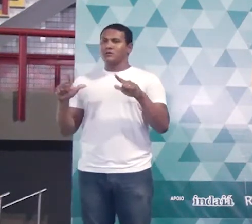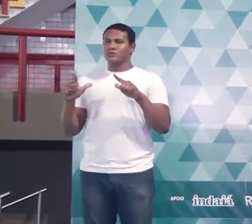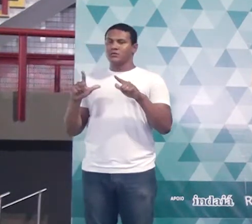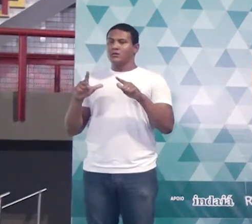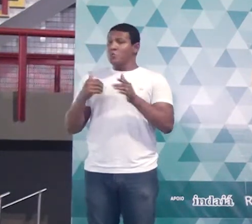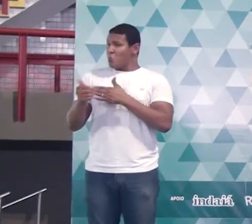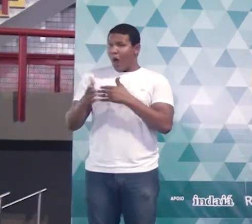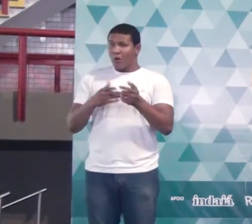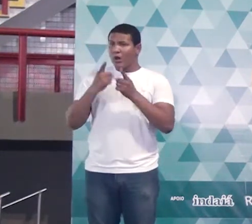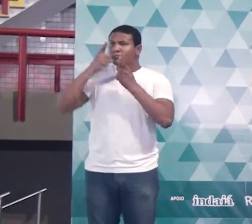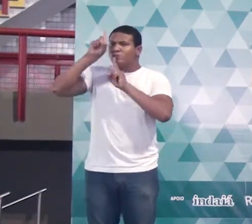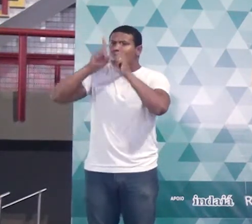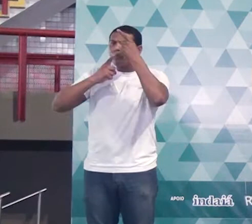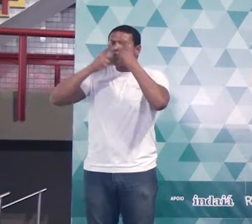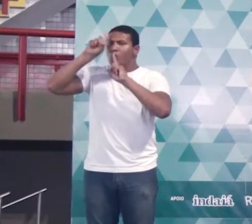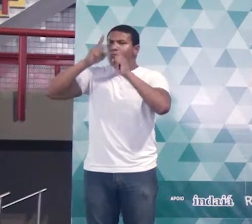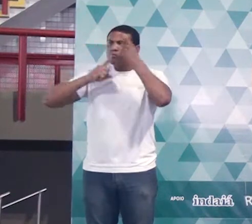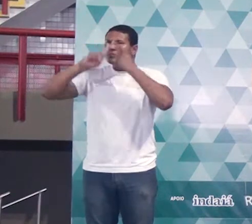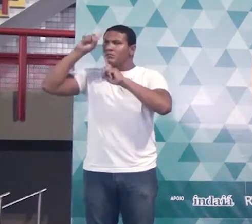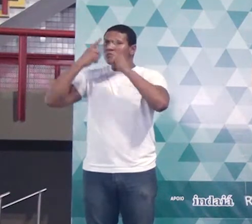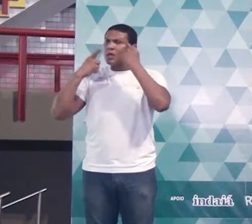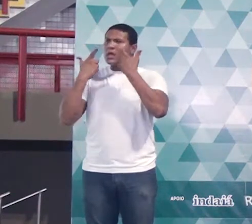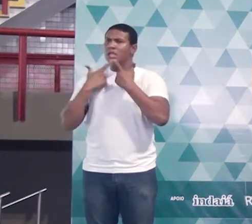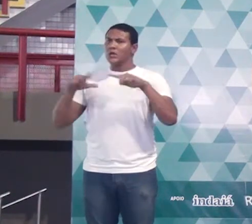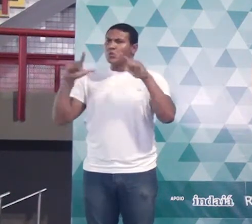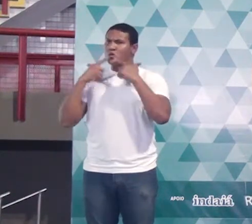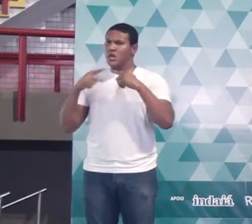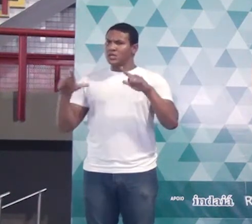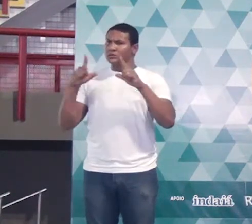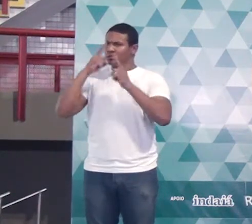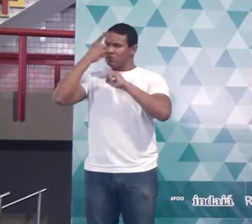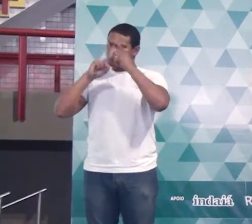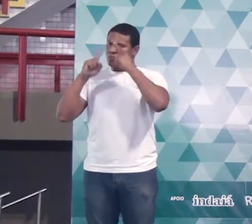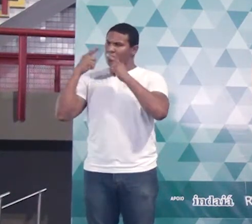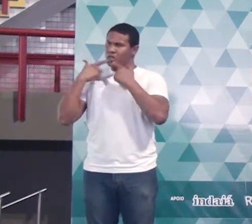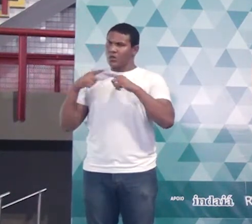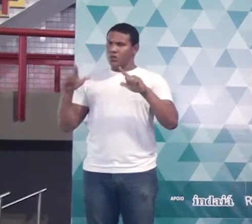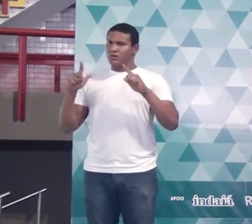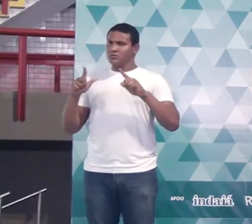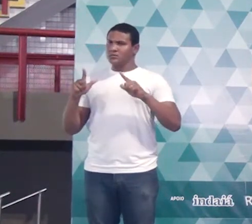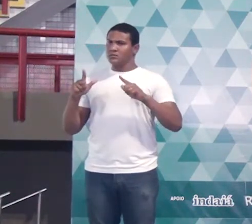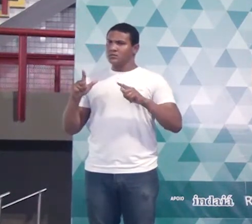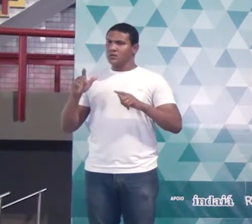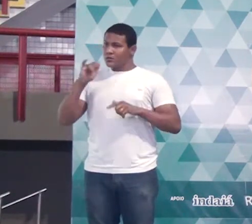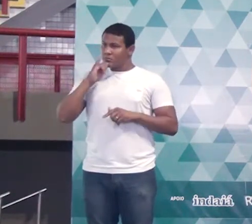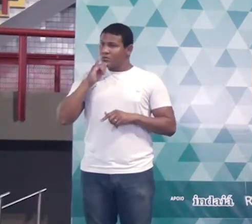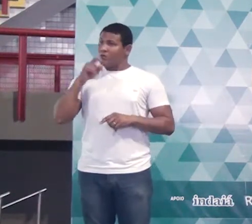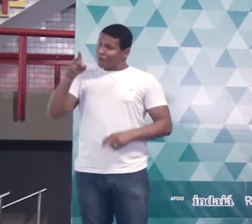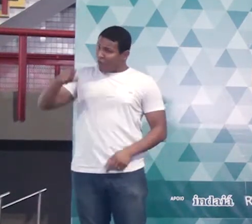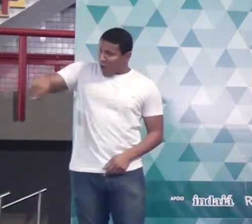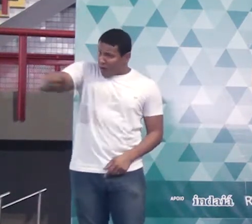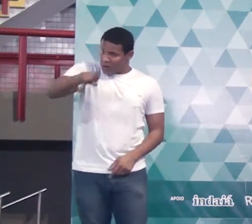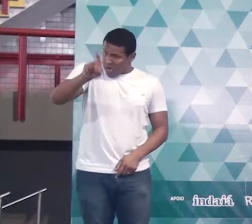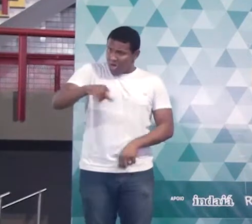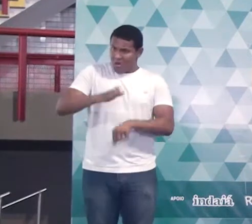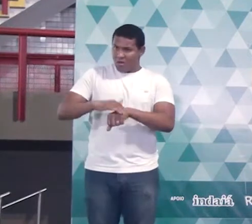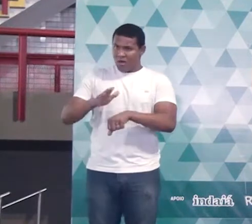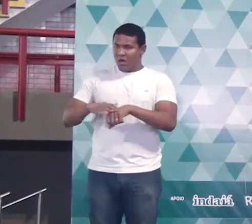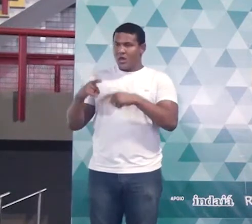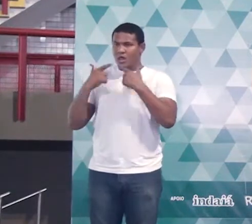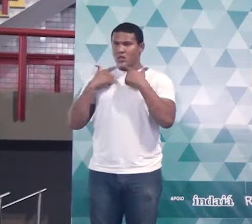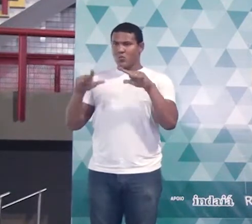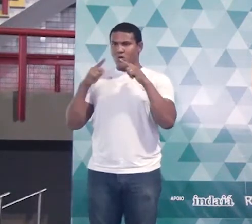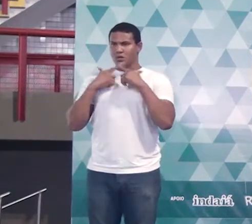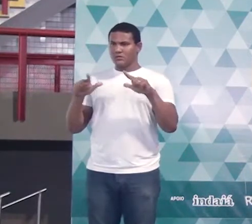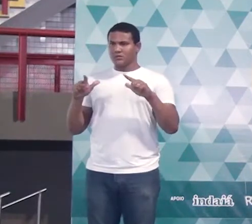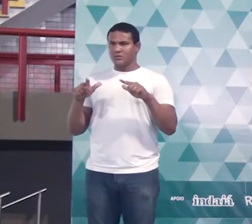gesto que seja, pode ser linguagem. Você é um instrumento de linguagem. A forma